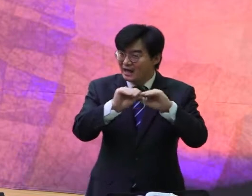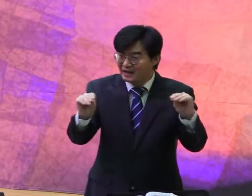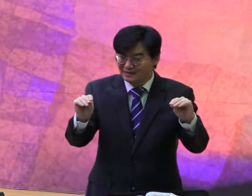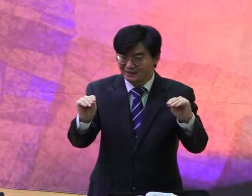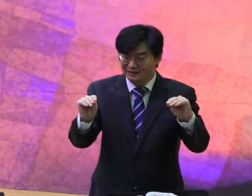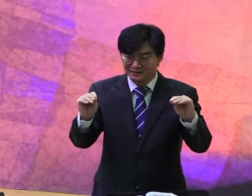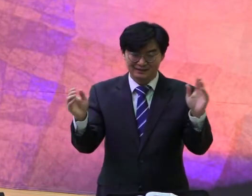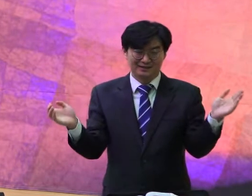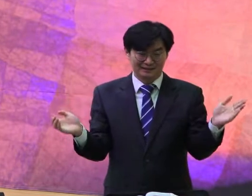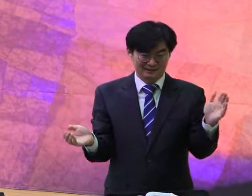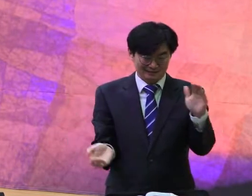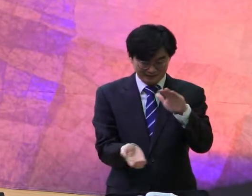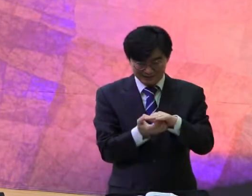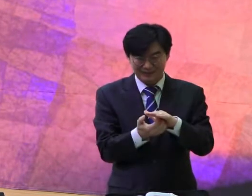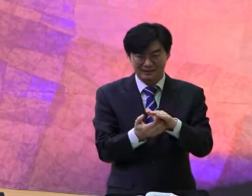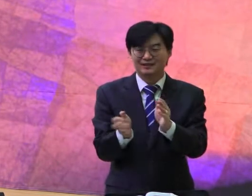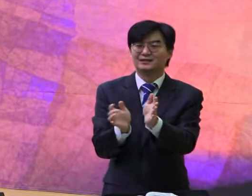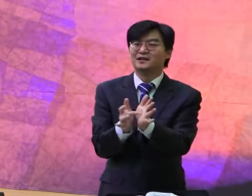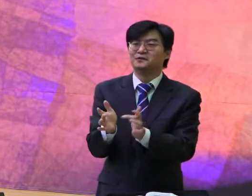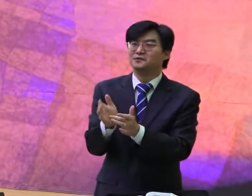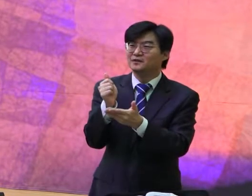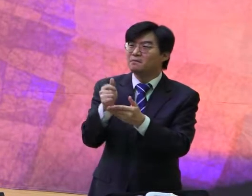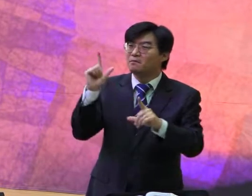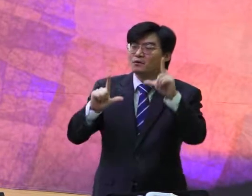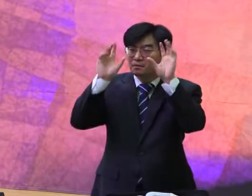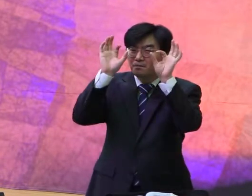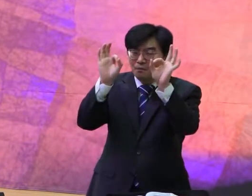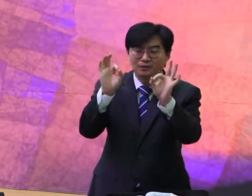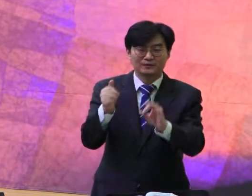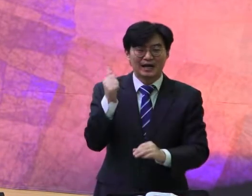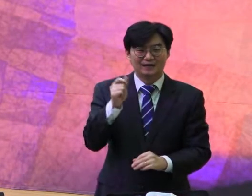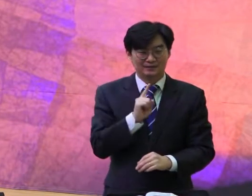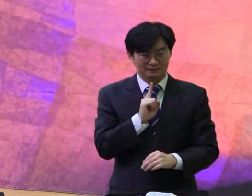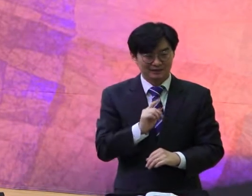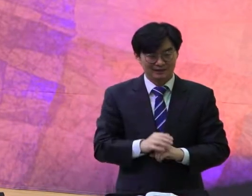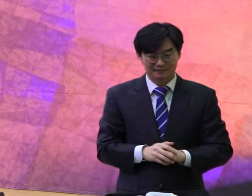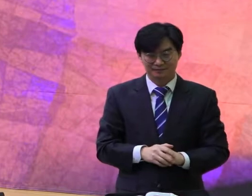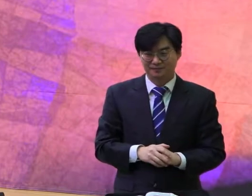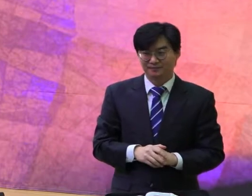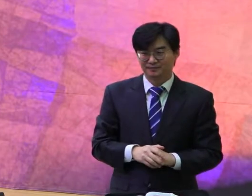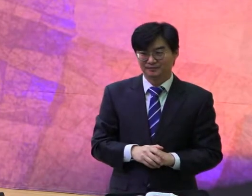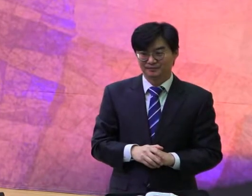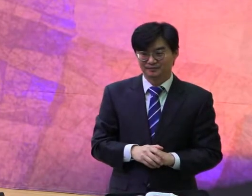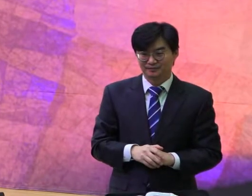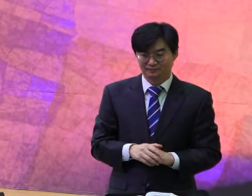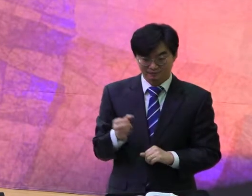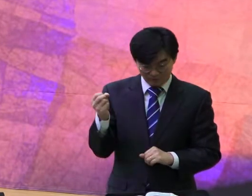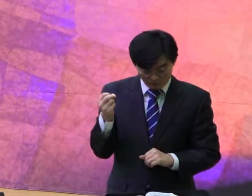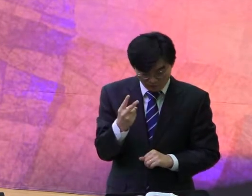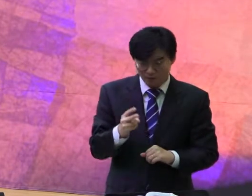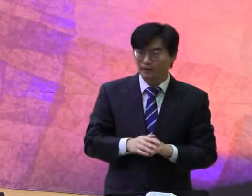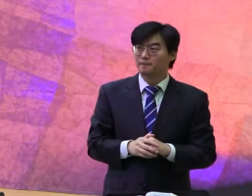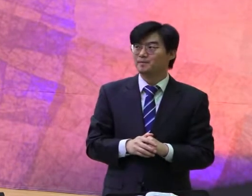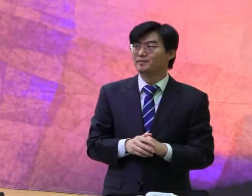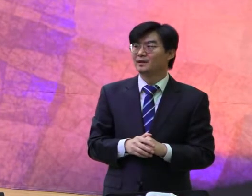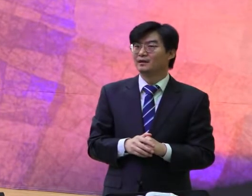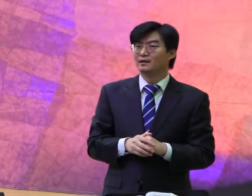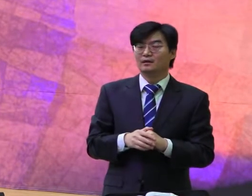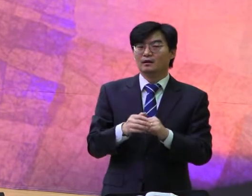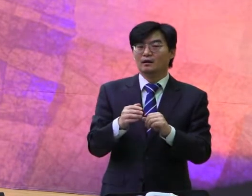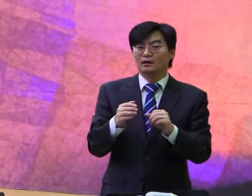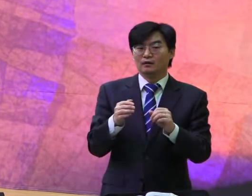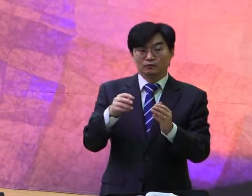여러분이 잘 아시는 히브리서 12장 2절 말씀에 보면 이렇게 기록되어 있습니다. 히브리서 기자가 예수님을 바라보라고 권면합니다.